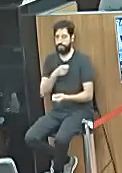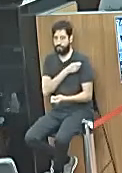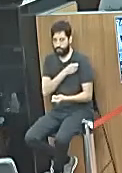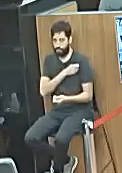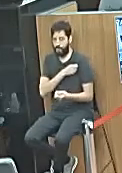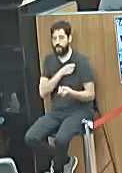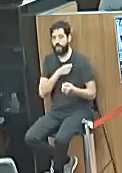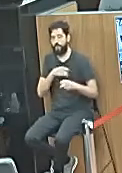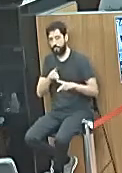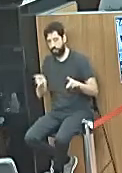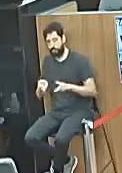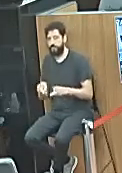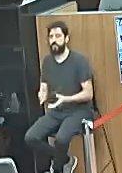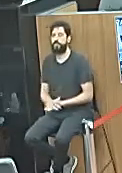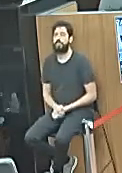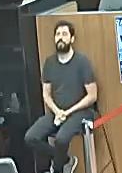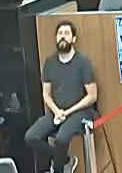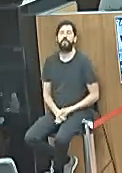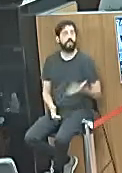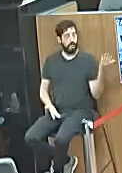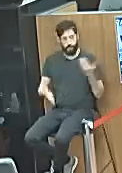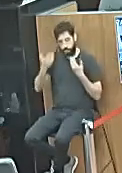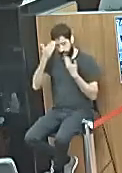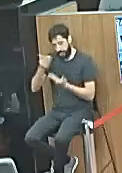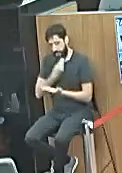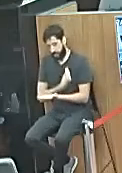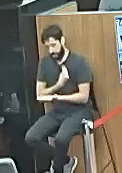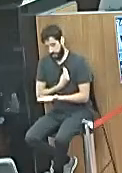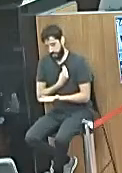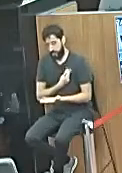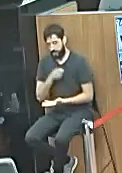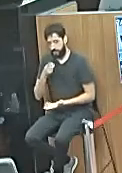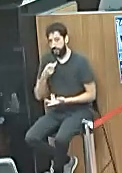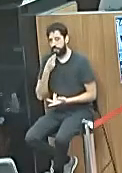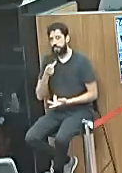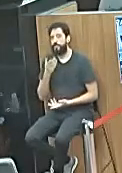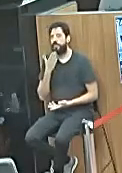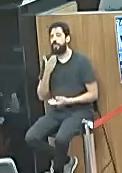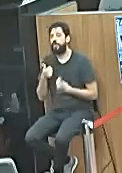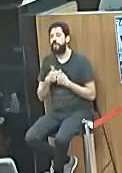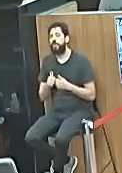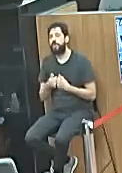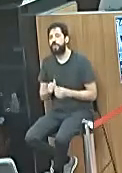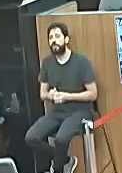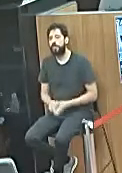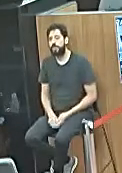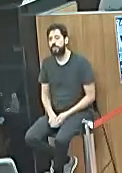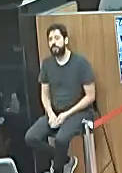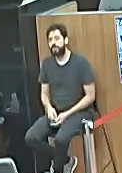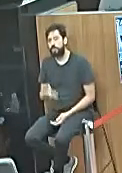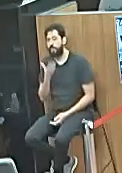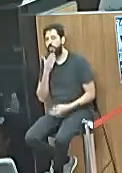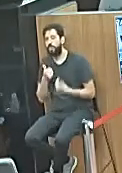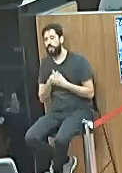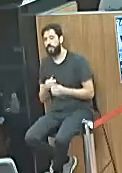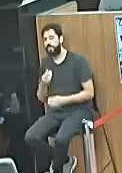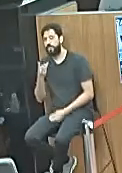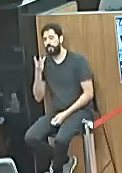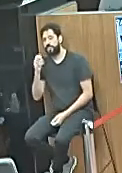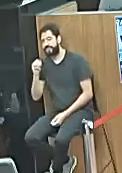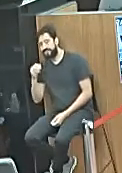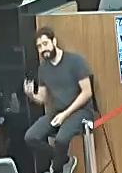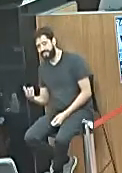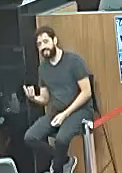obrigado jane é muito obrigado sua participação você pegou o ônibus mesmo foi o qual onde você vem com 3